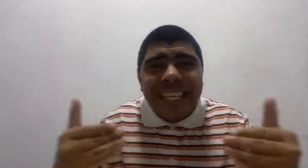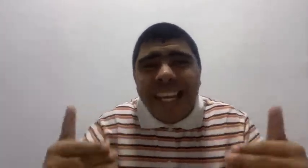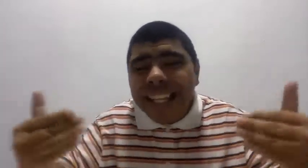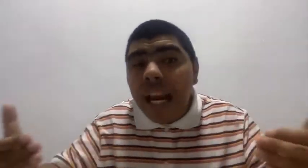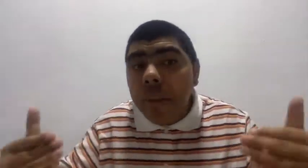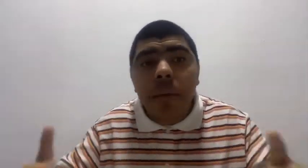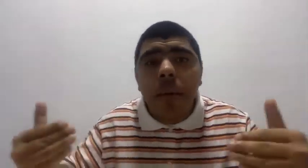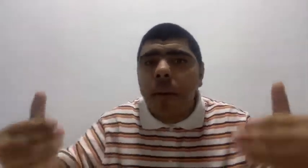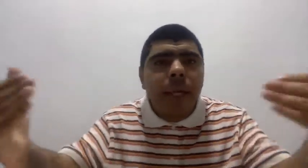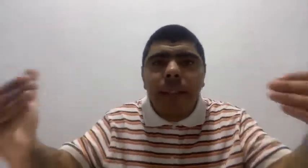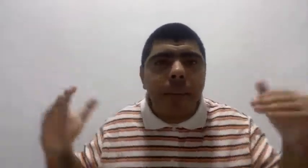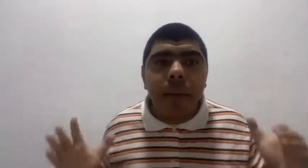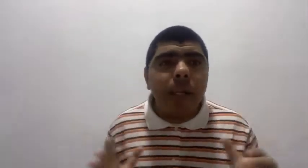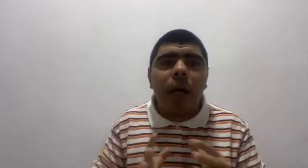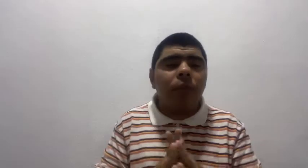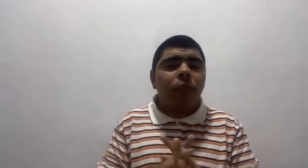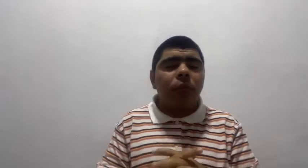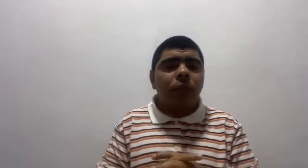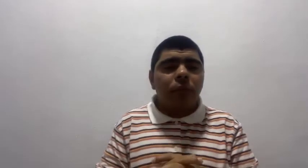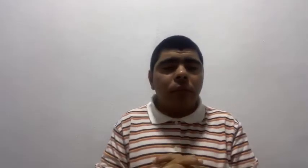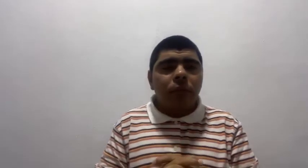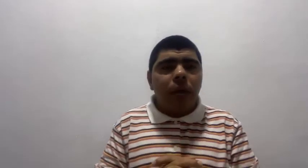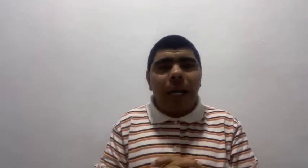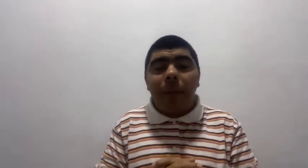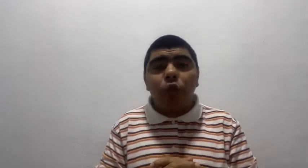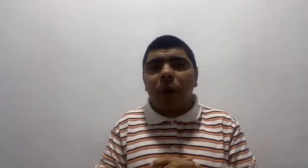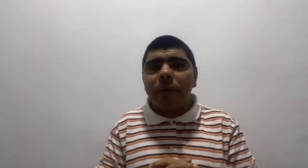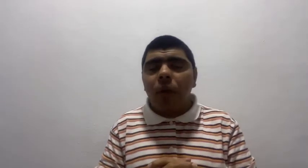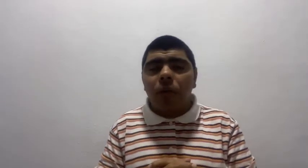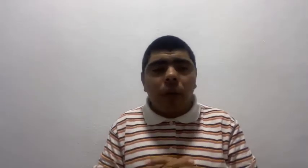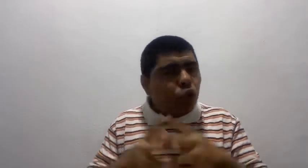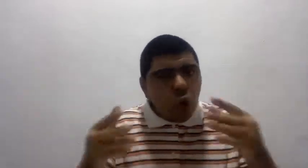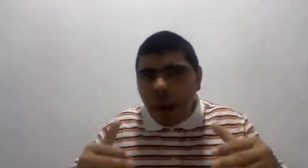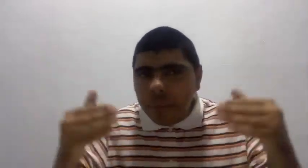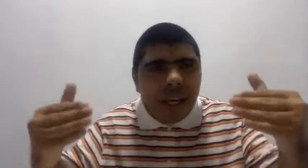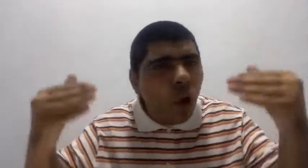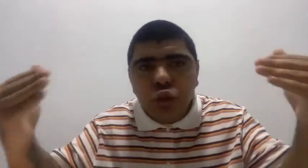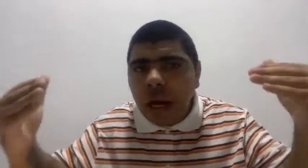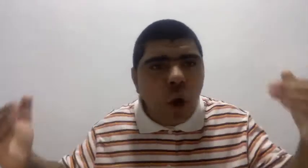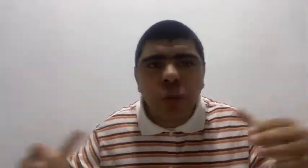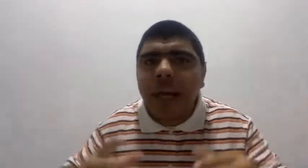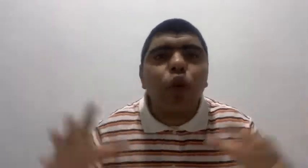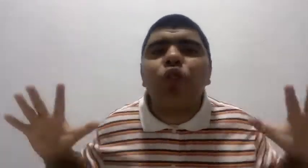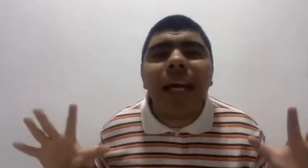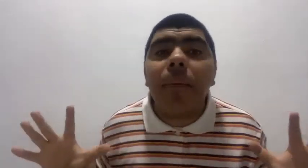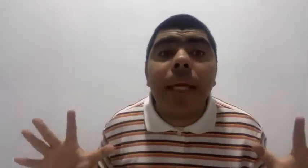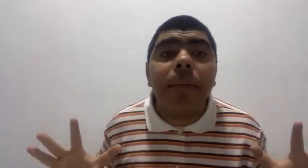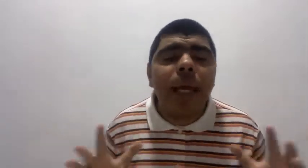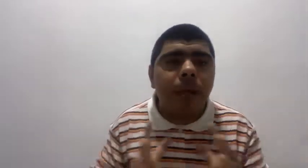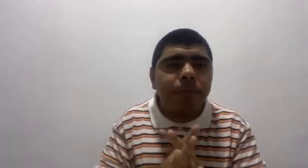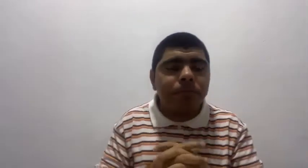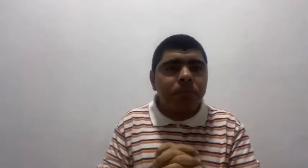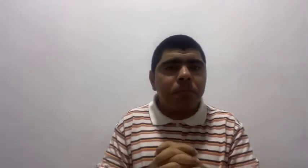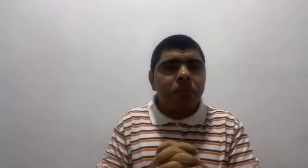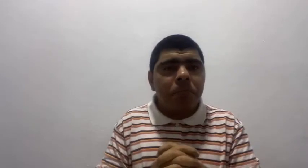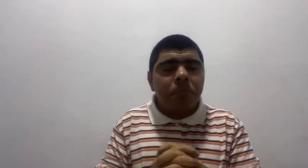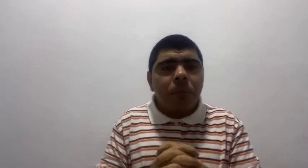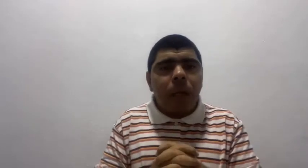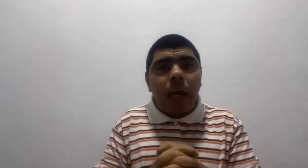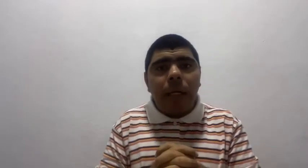llena de la Biblia va a hablar de Biblia. Alabados a Dios. No va a hablar otra cosa que no sea Biblia.